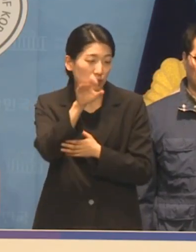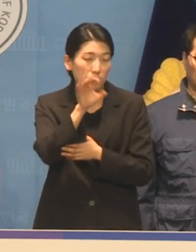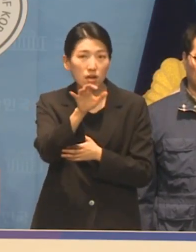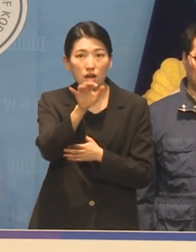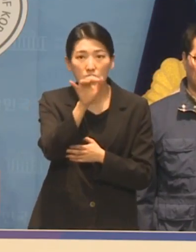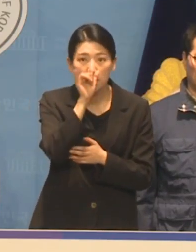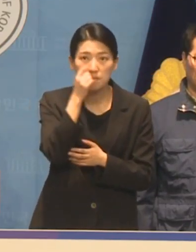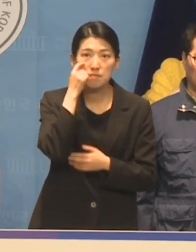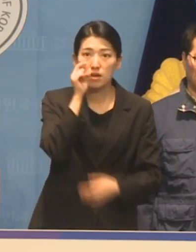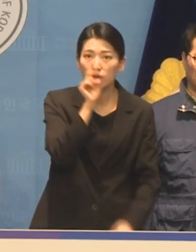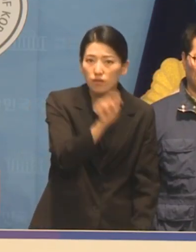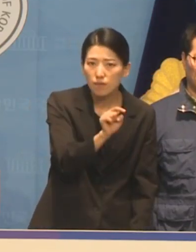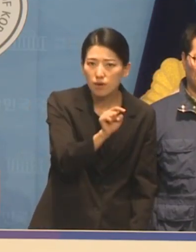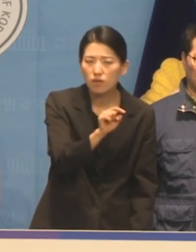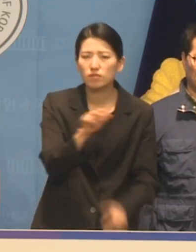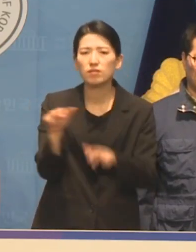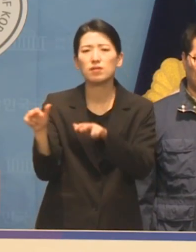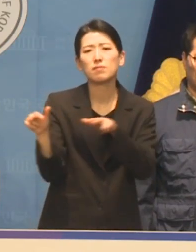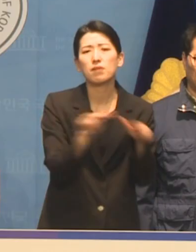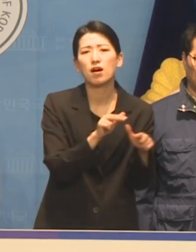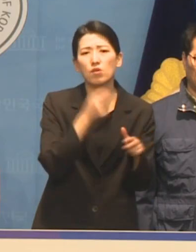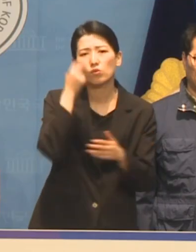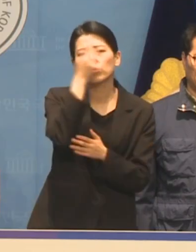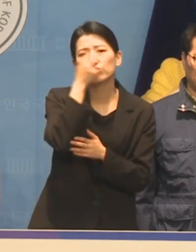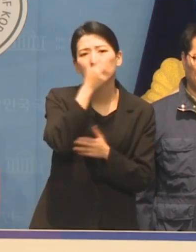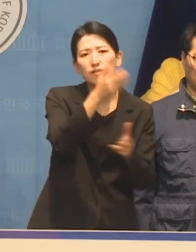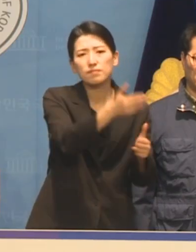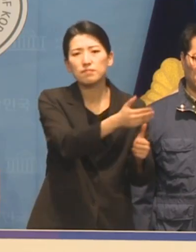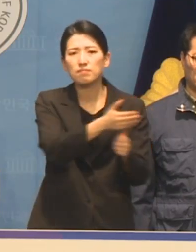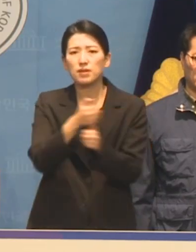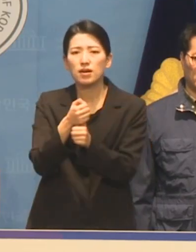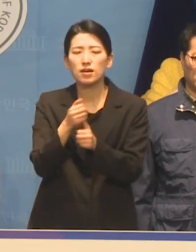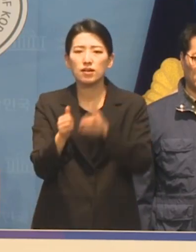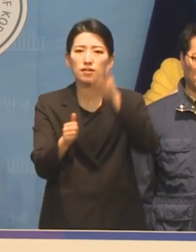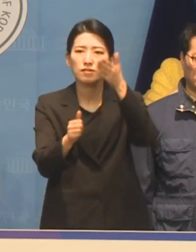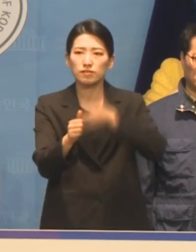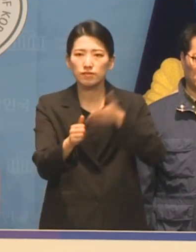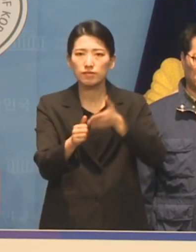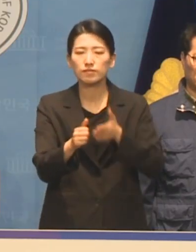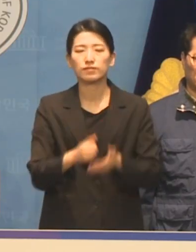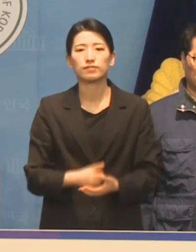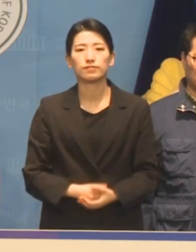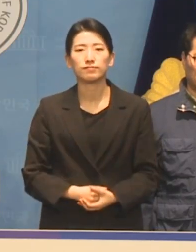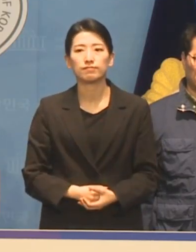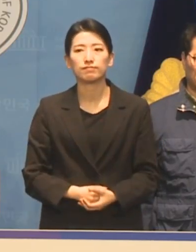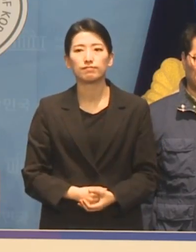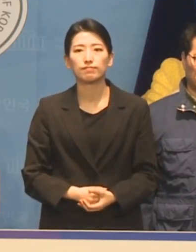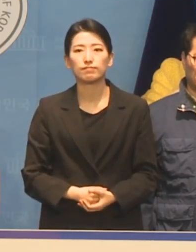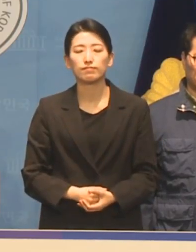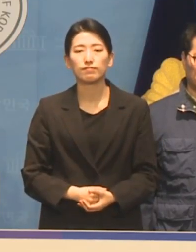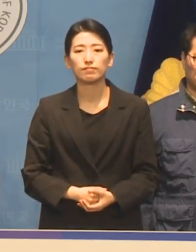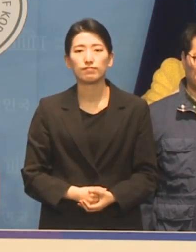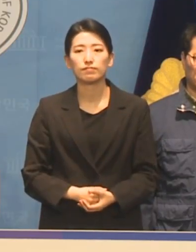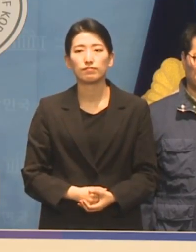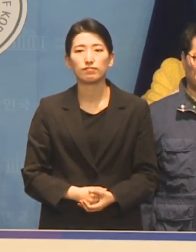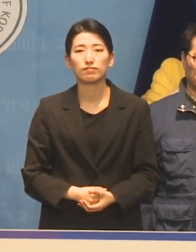아닌 인지수사로 전환해서 즉시 수사해 주실 것을 촉구합니다. 더